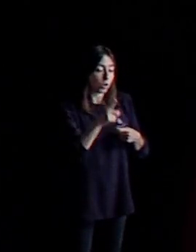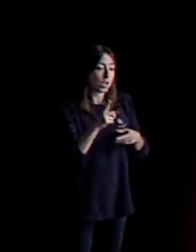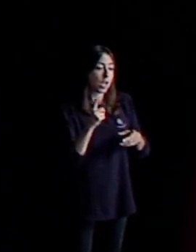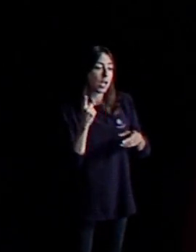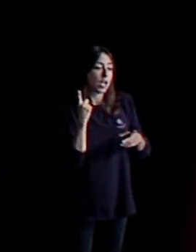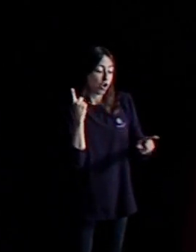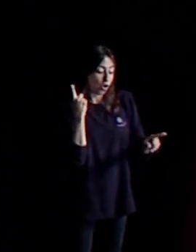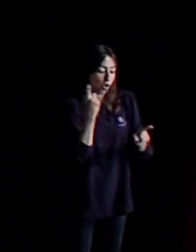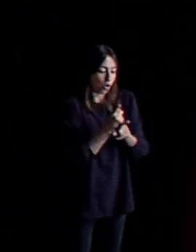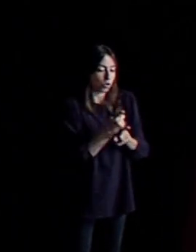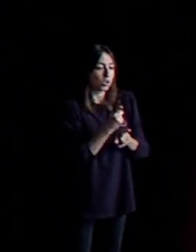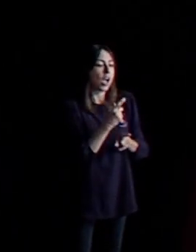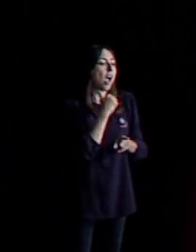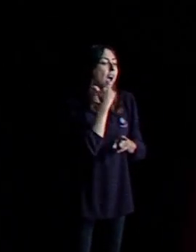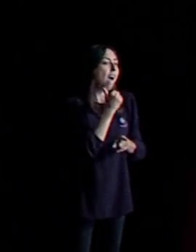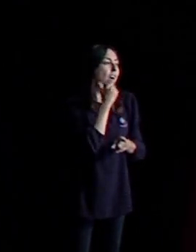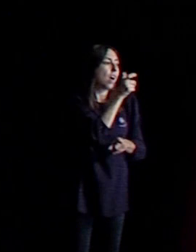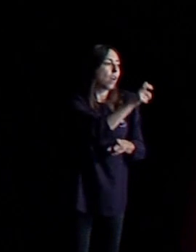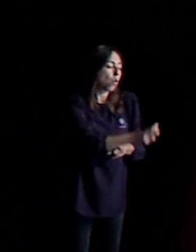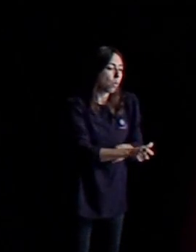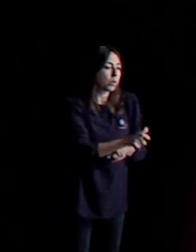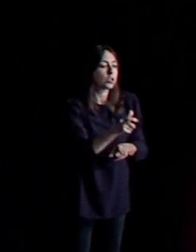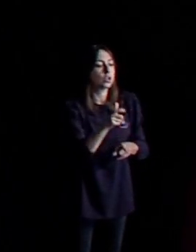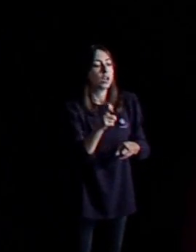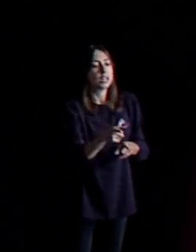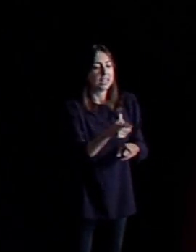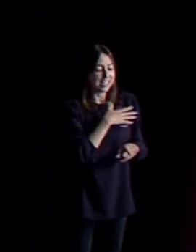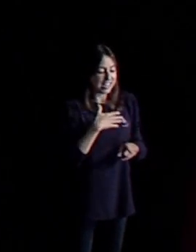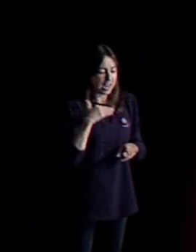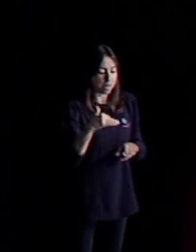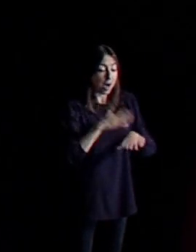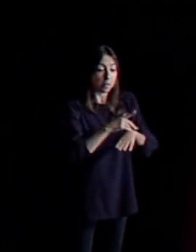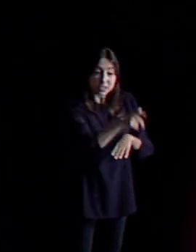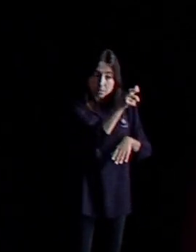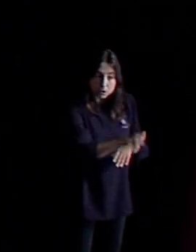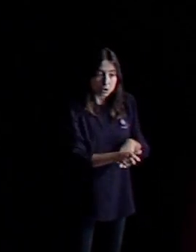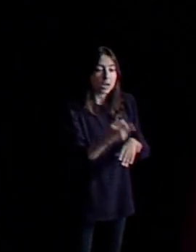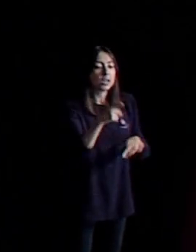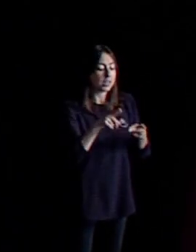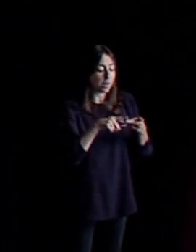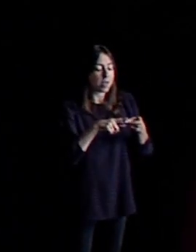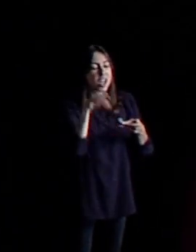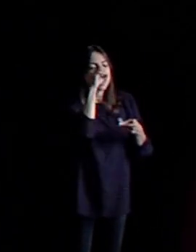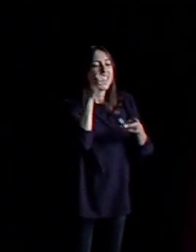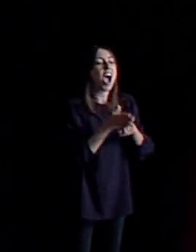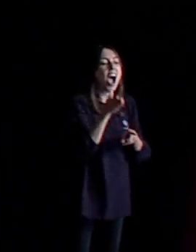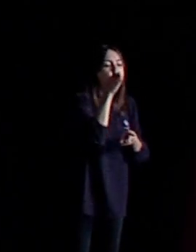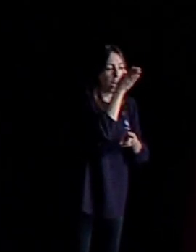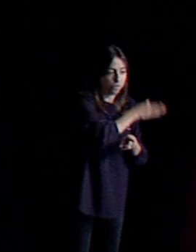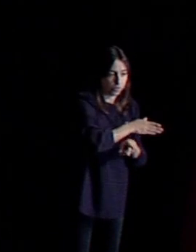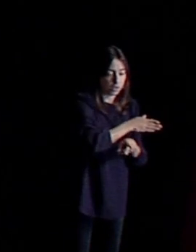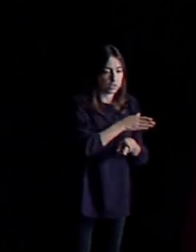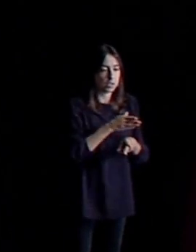antipatía y aversión hacia algo o hacia alguien cuyo mal se desea, y el concepto de prejuicio. Pero